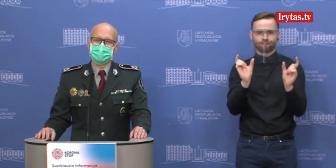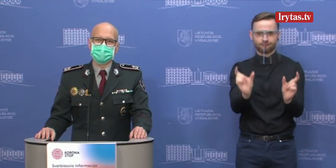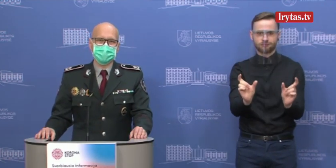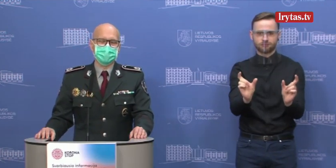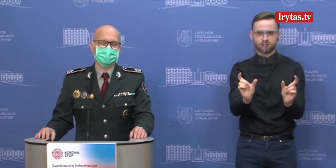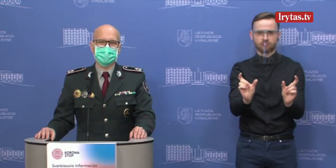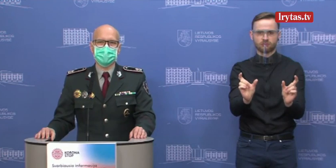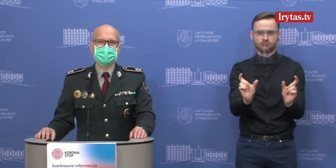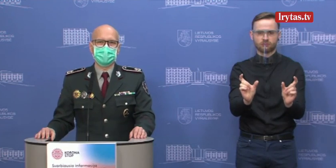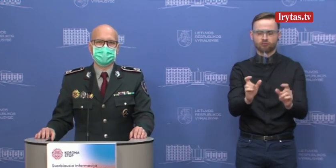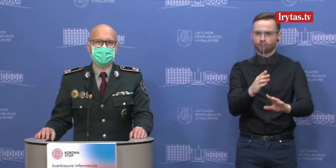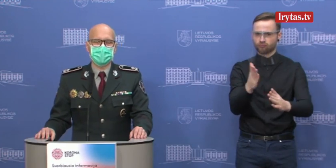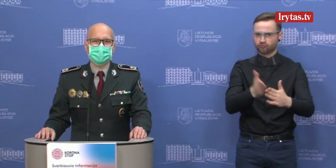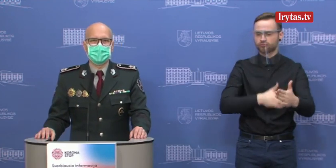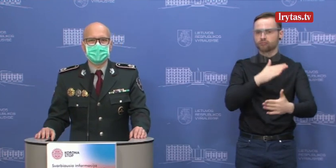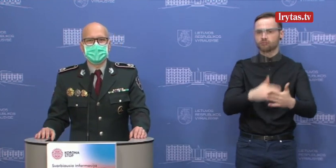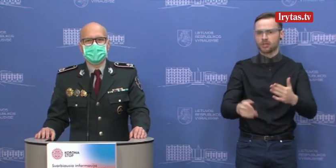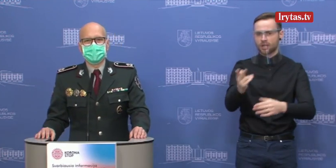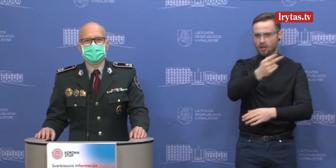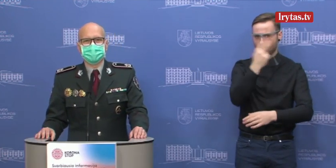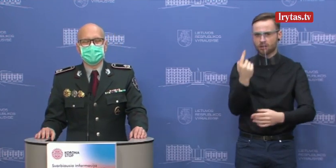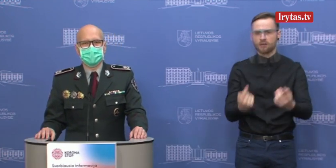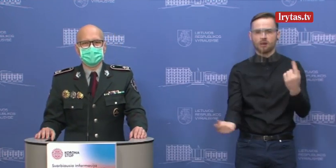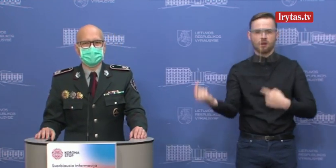į mūsų šalių teritorijas.